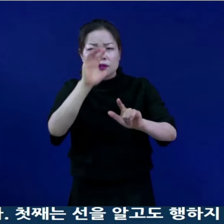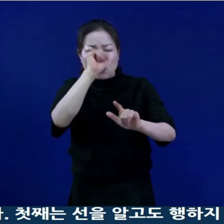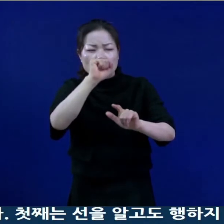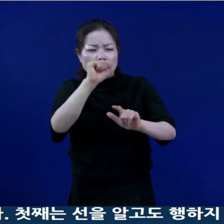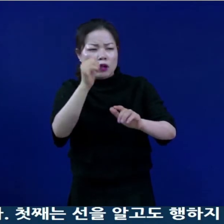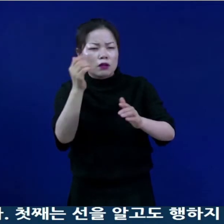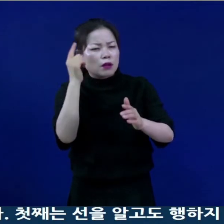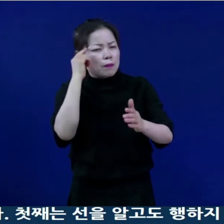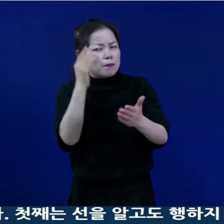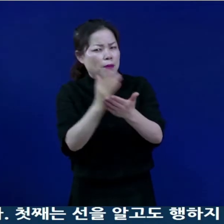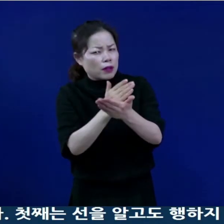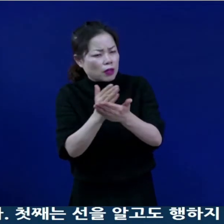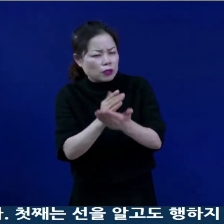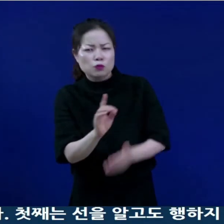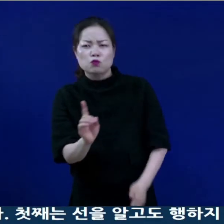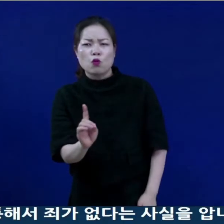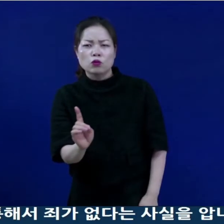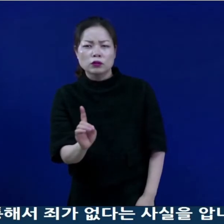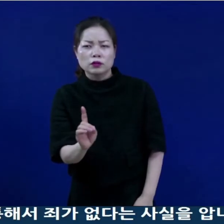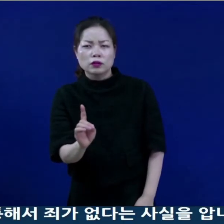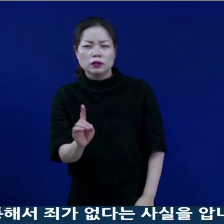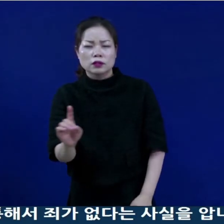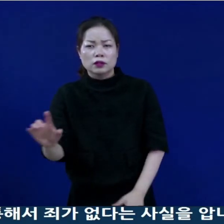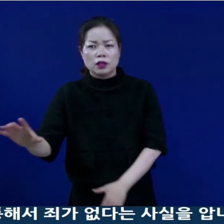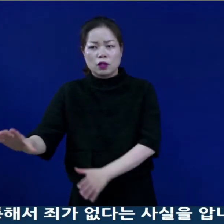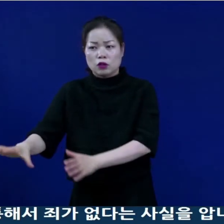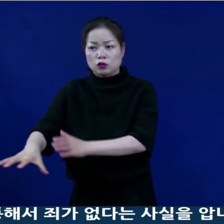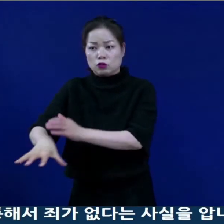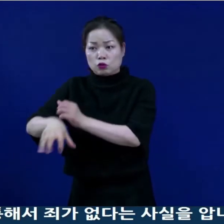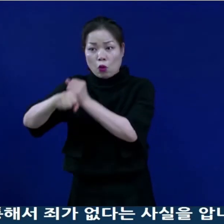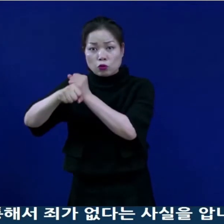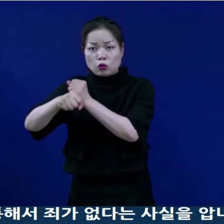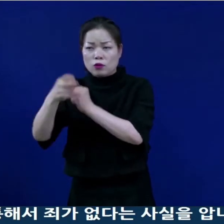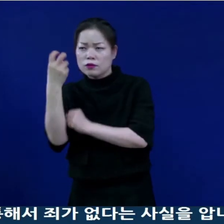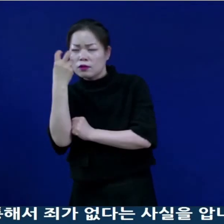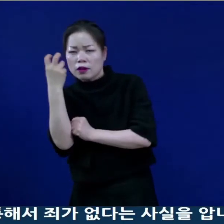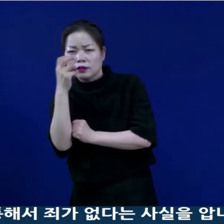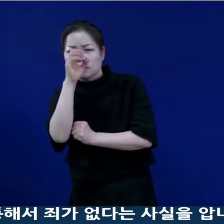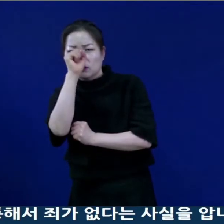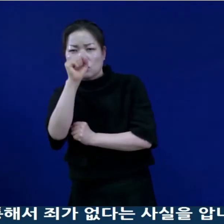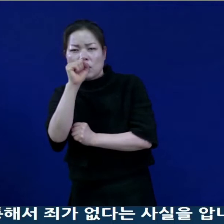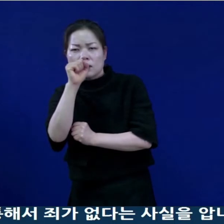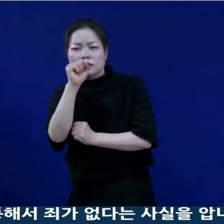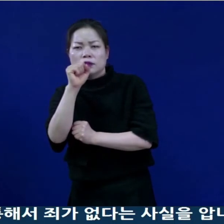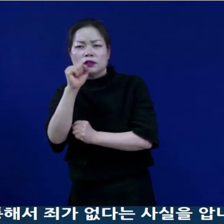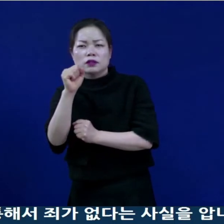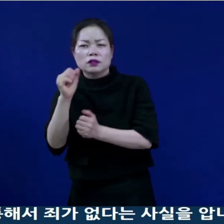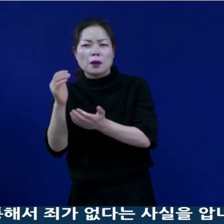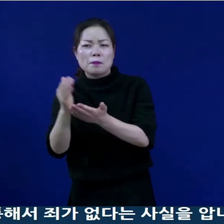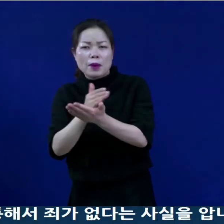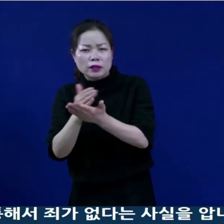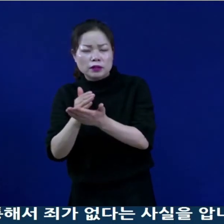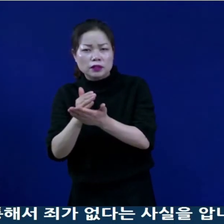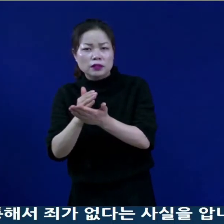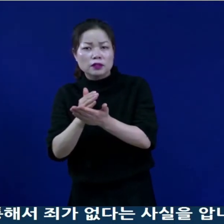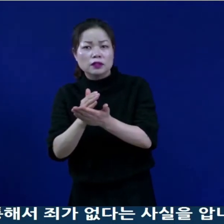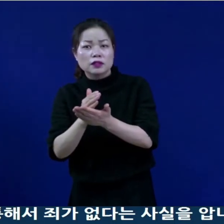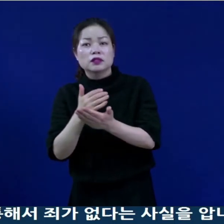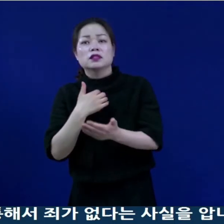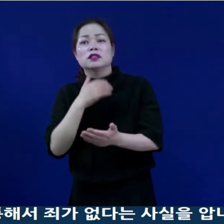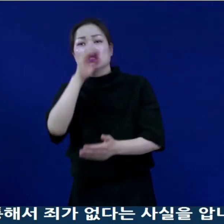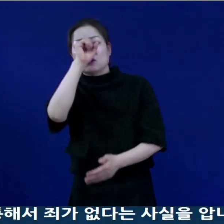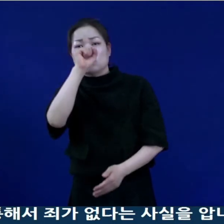판단이 무엇인지, 그가 총독으로서 권리로서 선한 판단이 무엇인지, 무엇이 선인지 그는